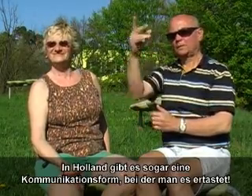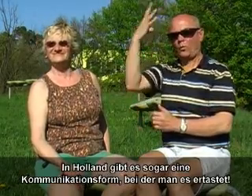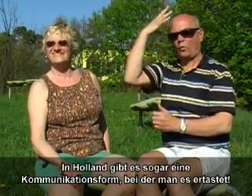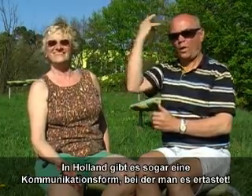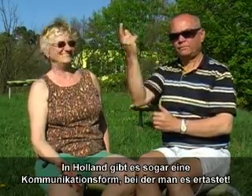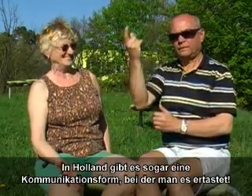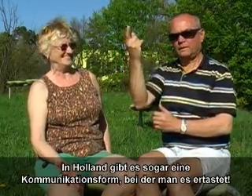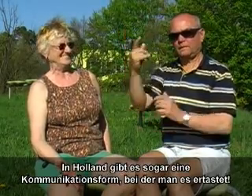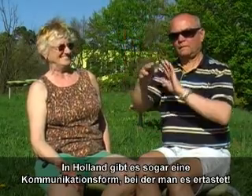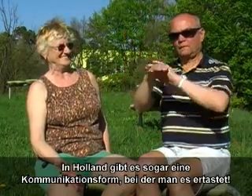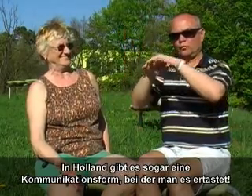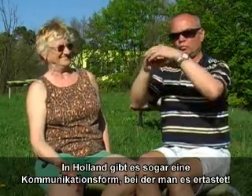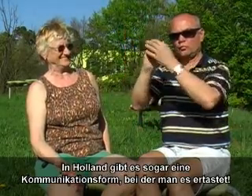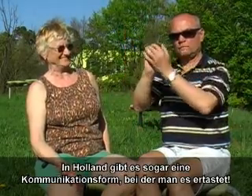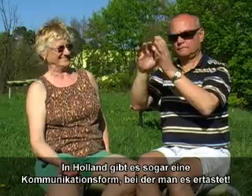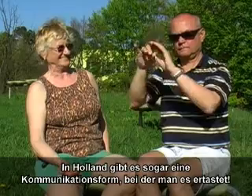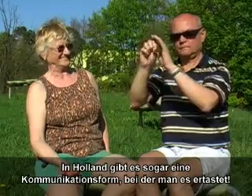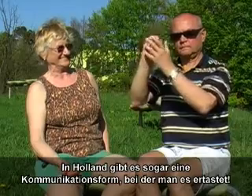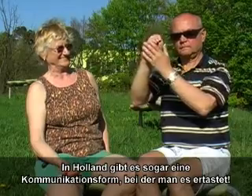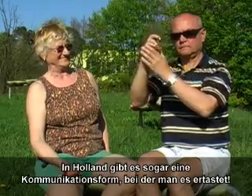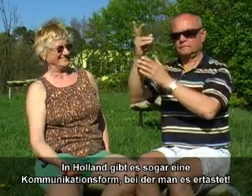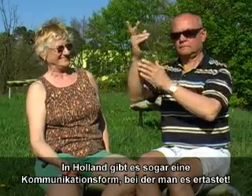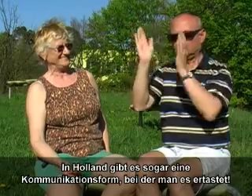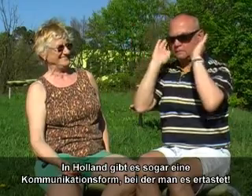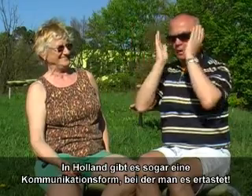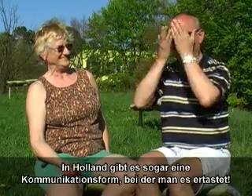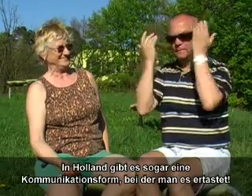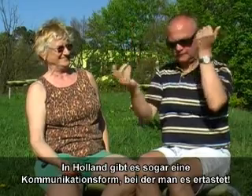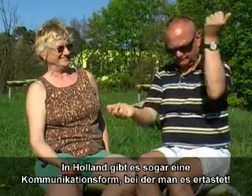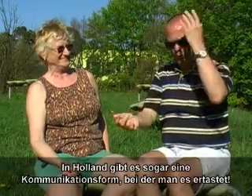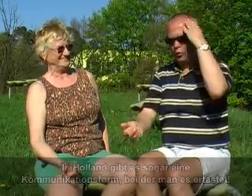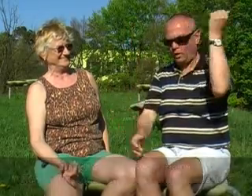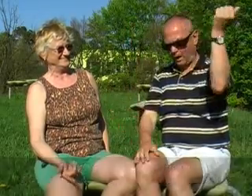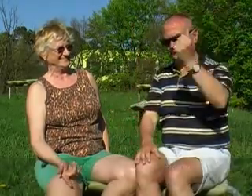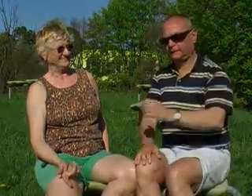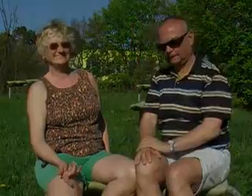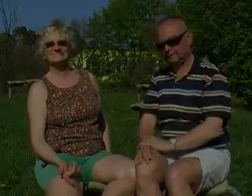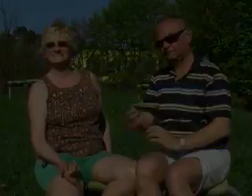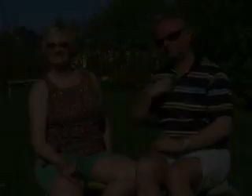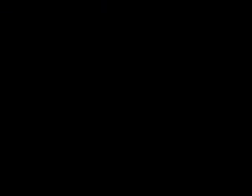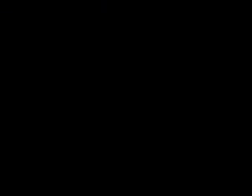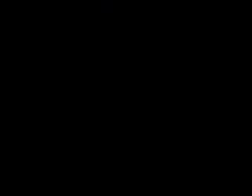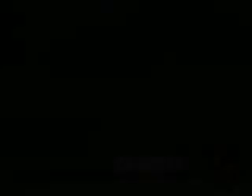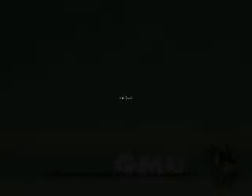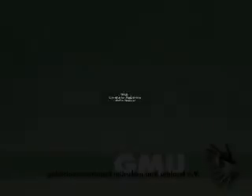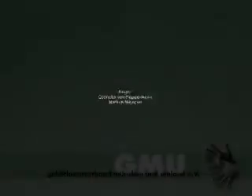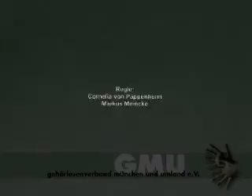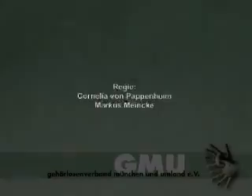In Holland aber gibt es sogar eine Kommunikationsform, bei der man es ertastet. Das wäre ein-2-